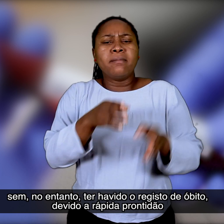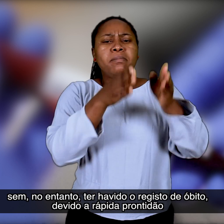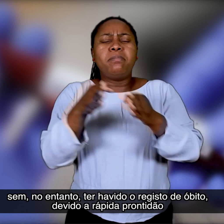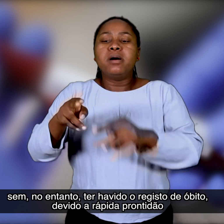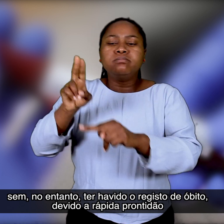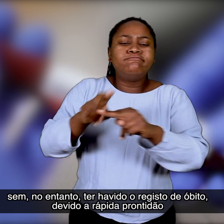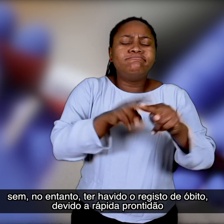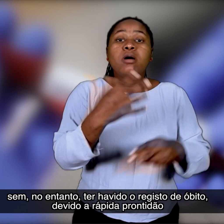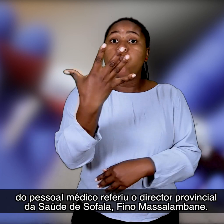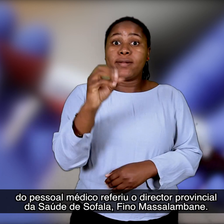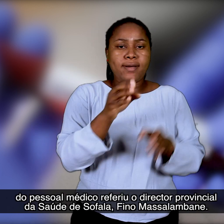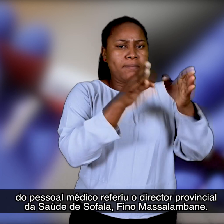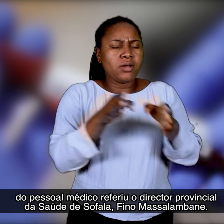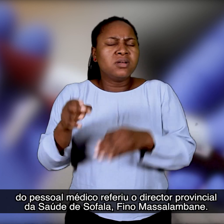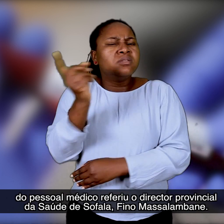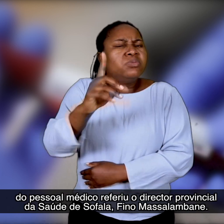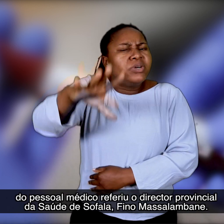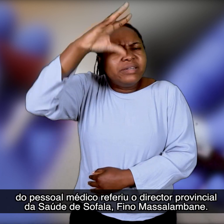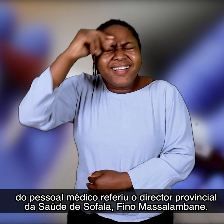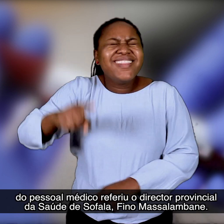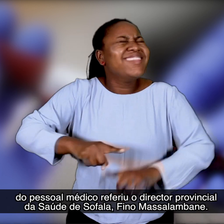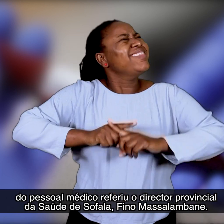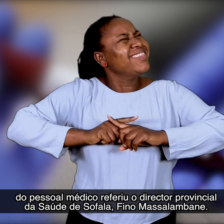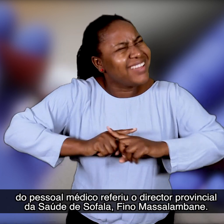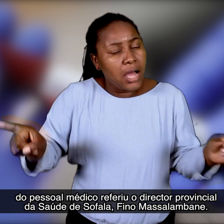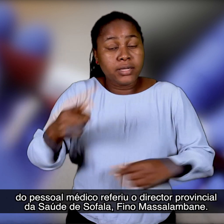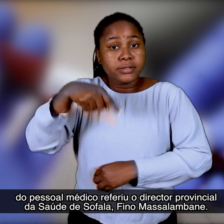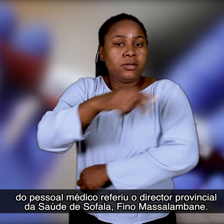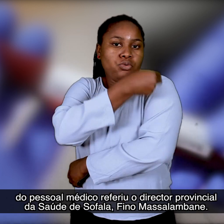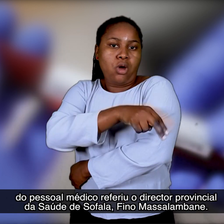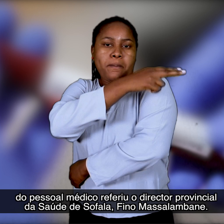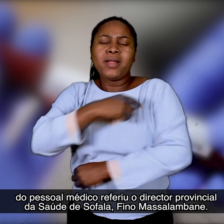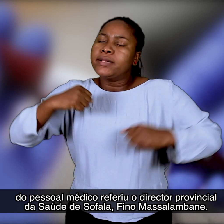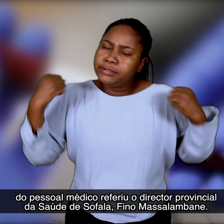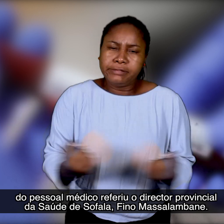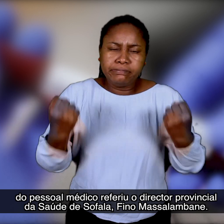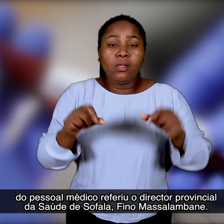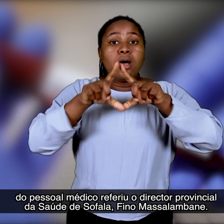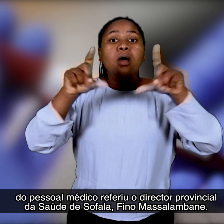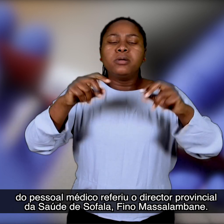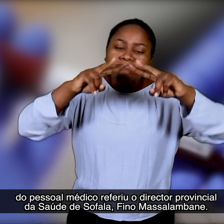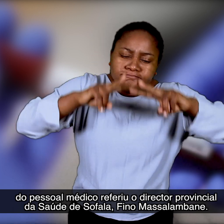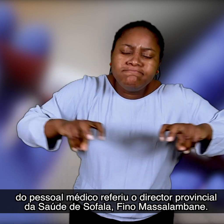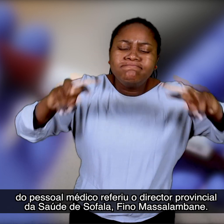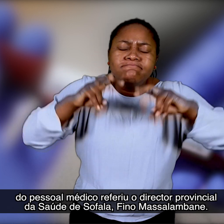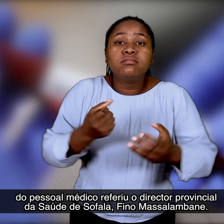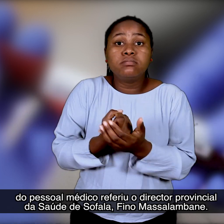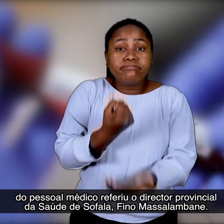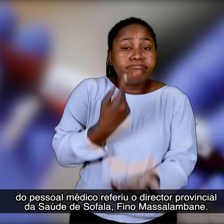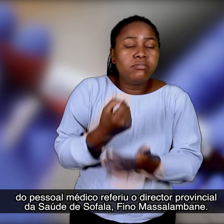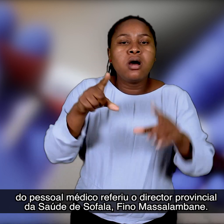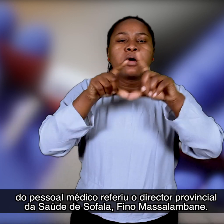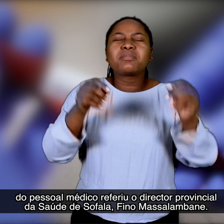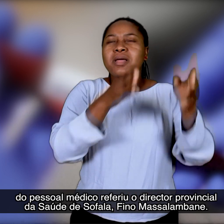devido à rápida prontidão do pessoal médico, referiu o Diretor Provincial de Saúde de Sofala, Fino Massambalane.